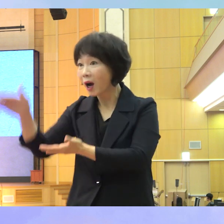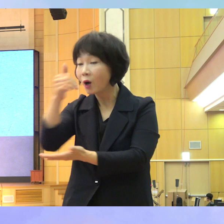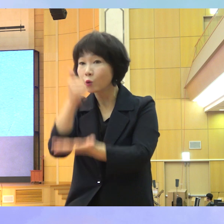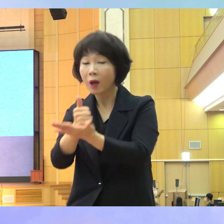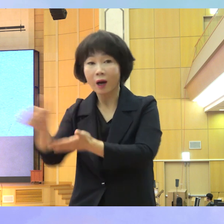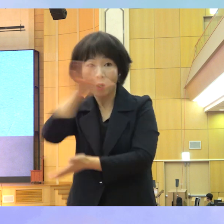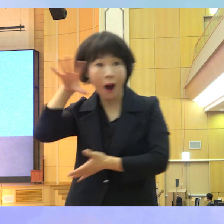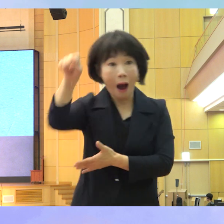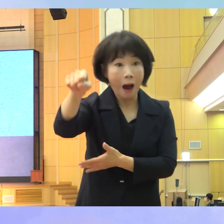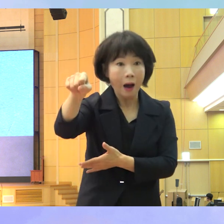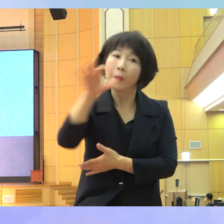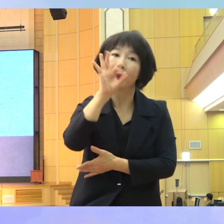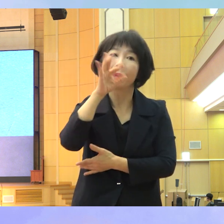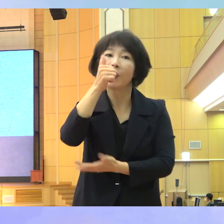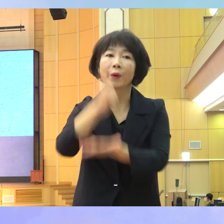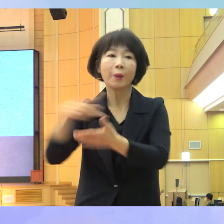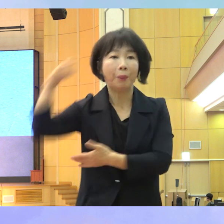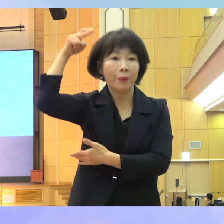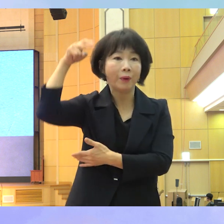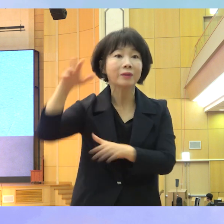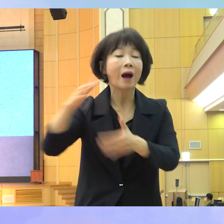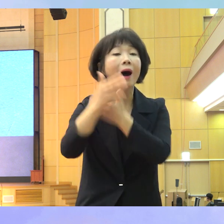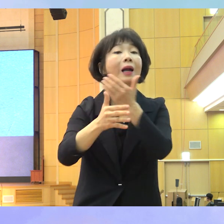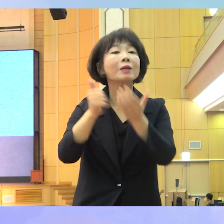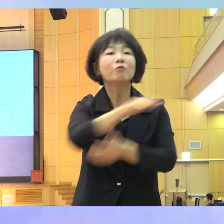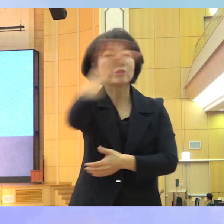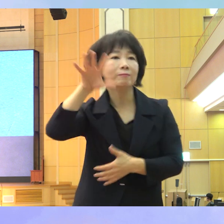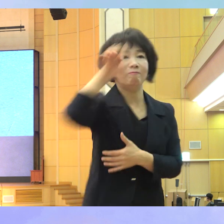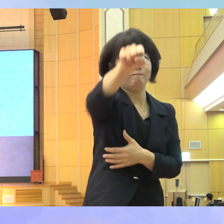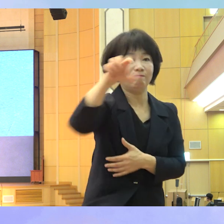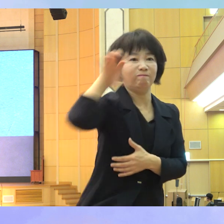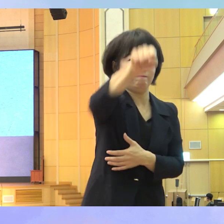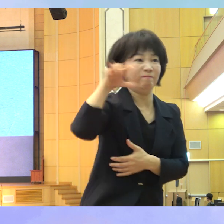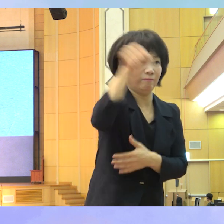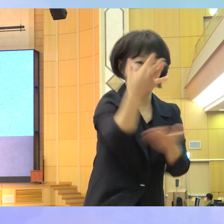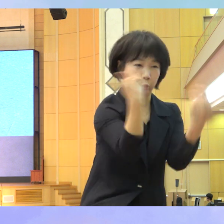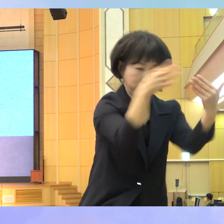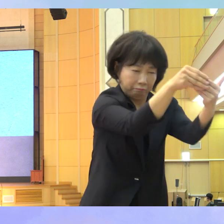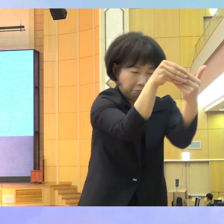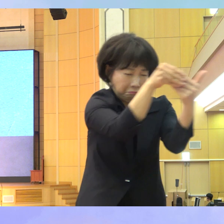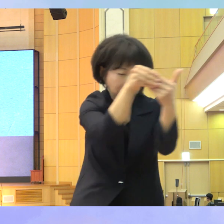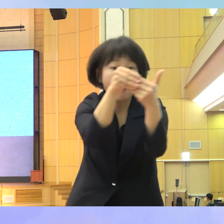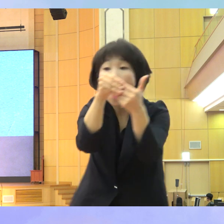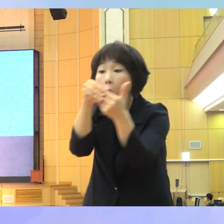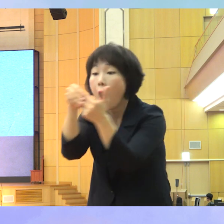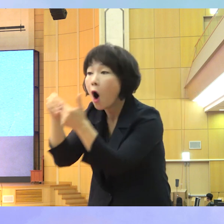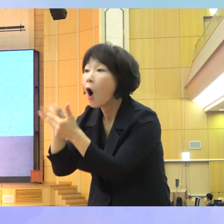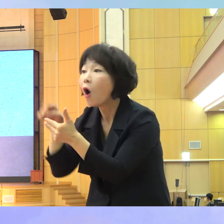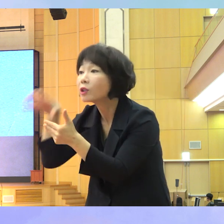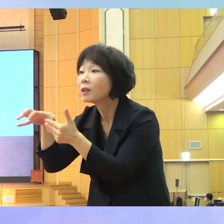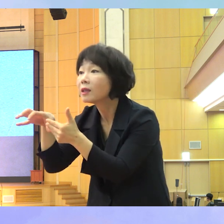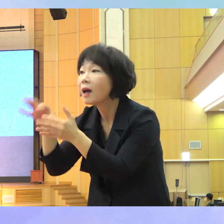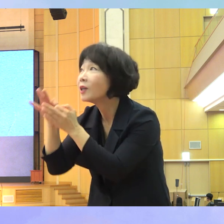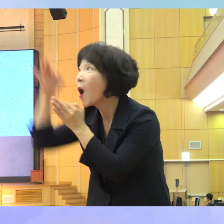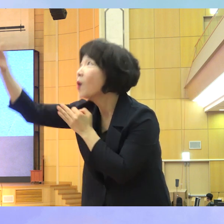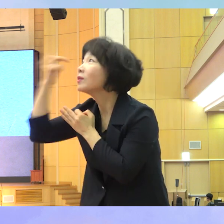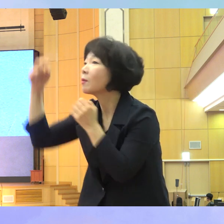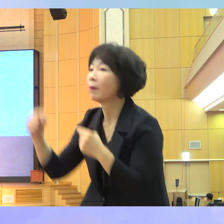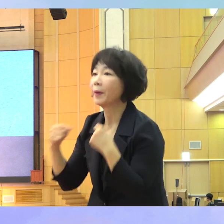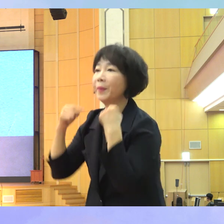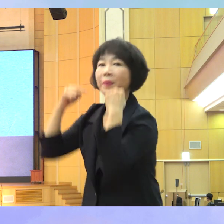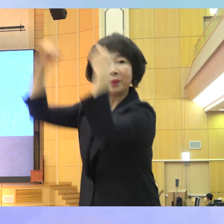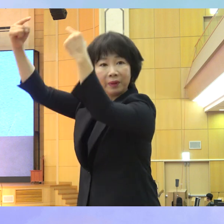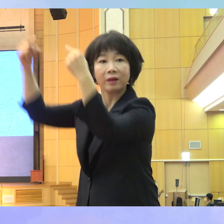하나님이 왕노릇하셔서 나를 어디로 이끌고 가셔요? 구원, 영생, 말 그대로 최종 영화의